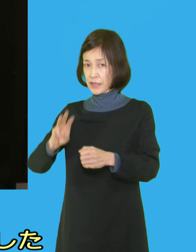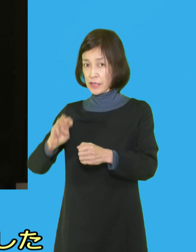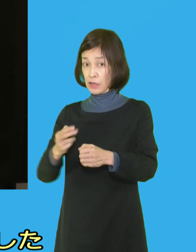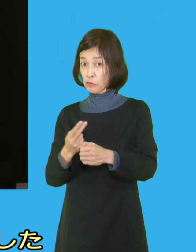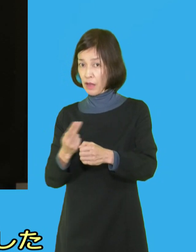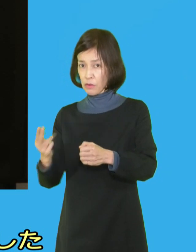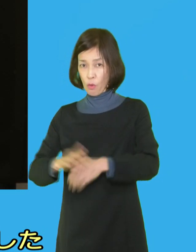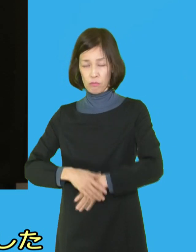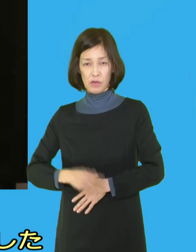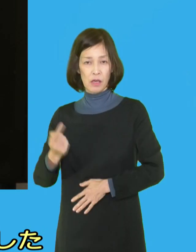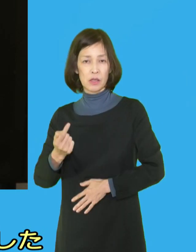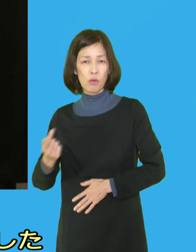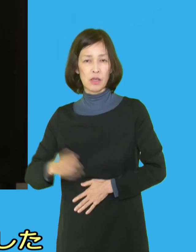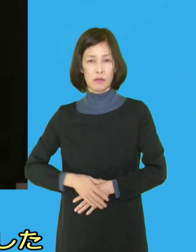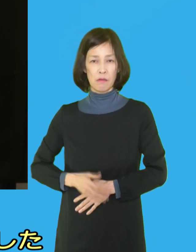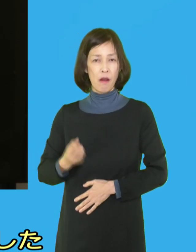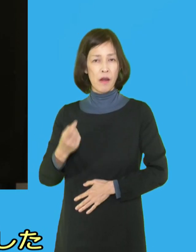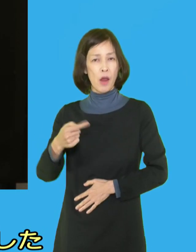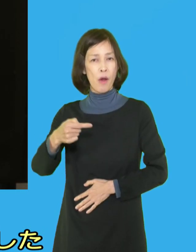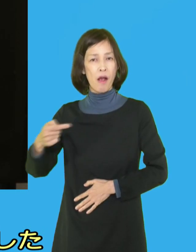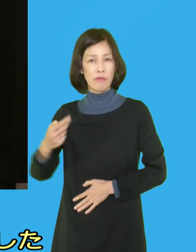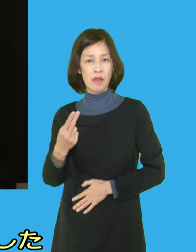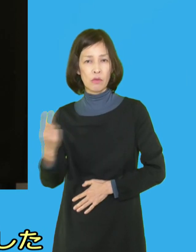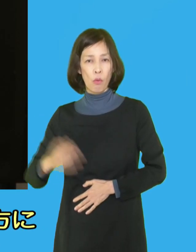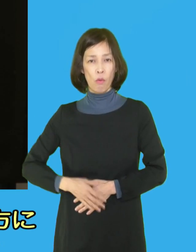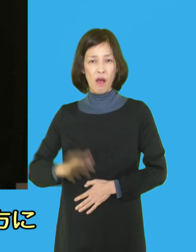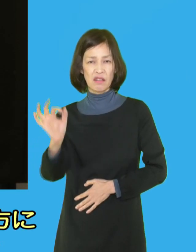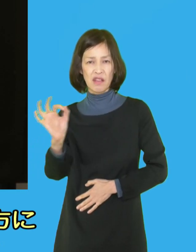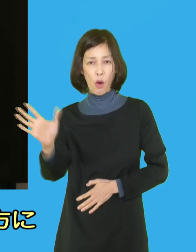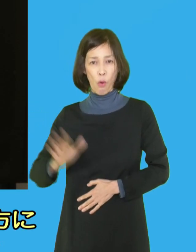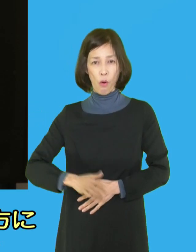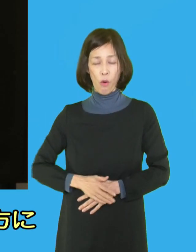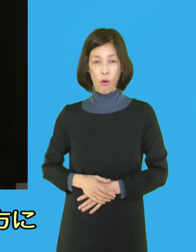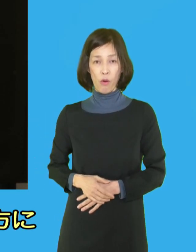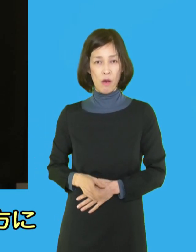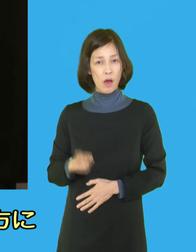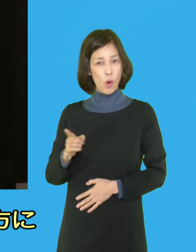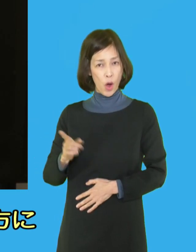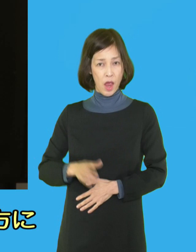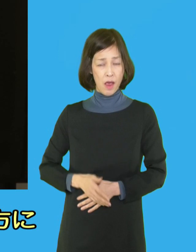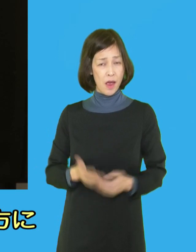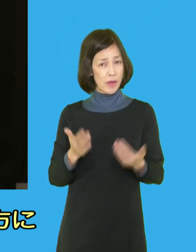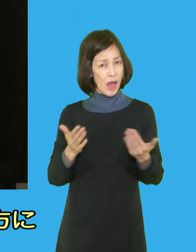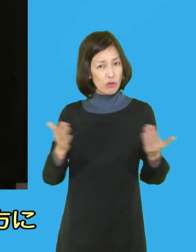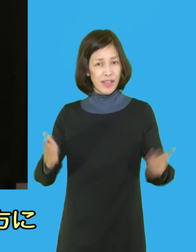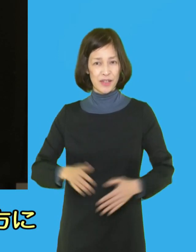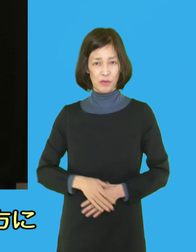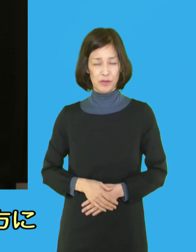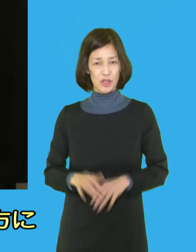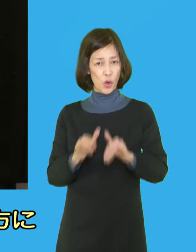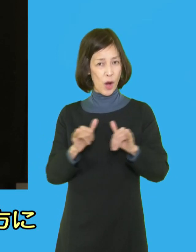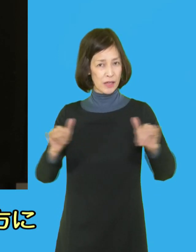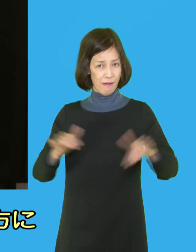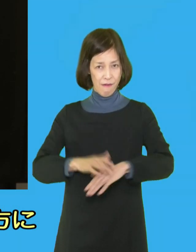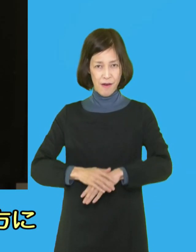度は1人、令和元年度は0人ということでしたので、これぜひ多くの方に、障害を持つ方に